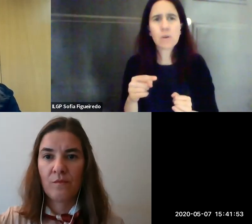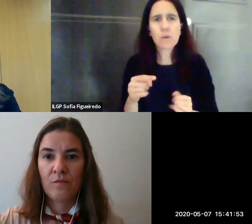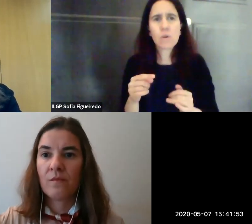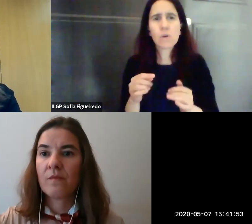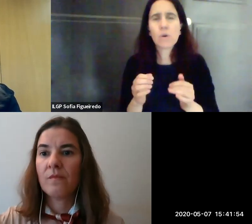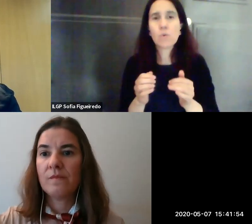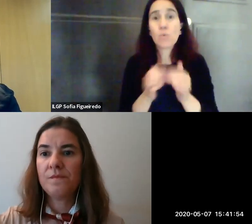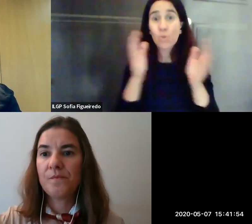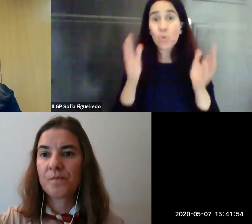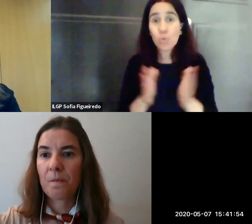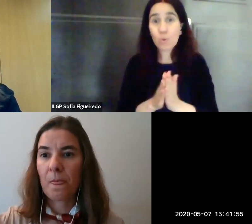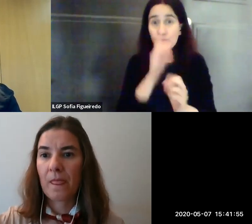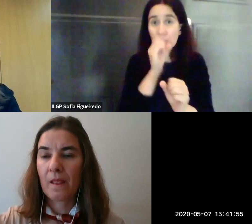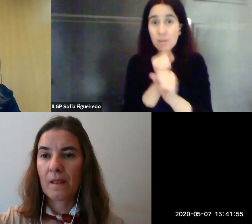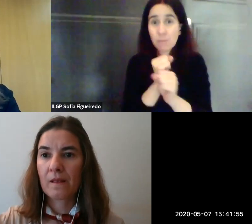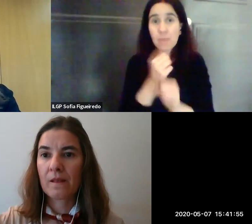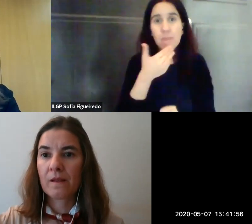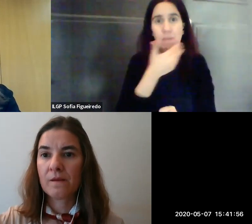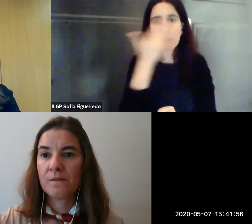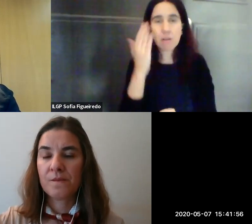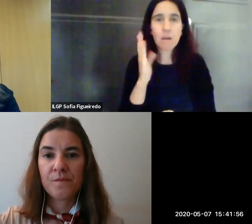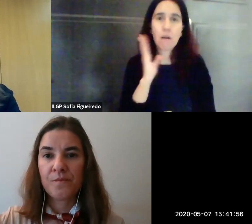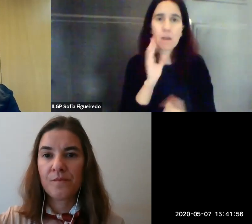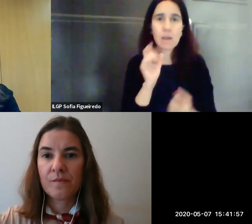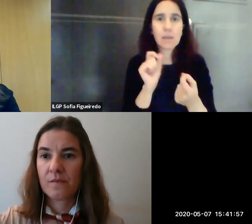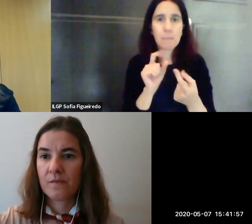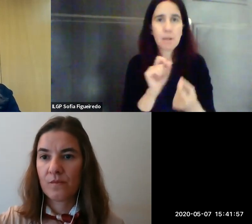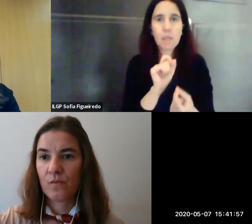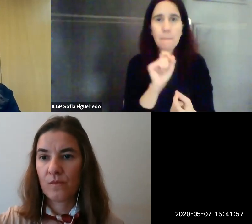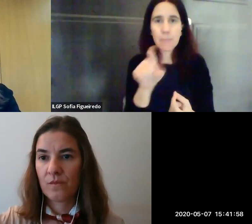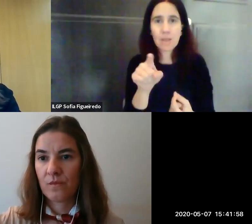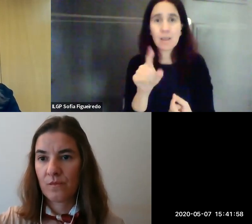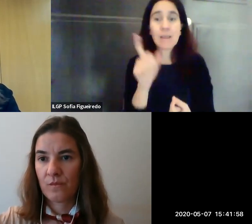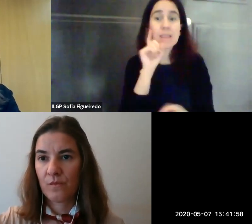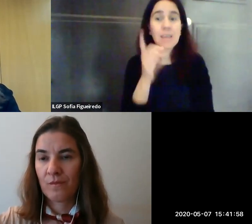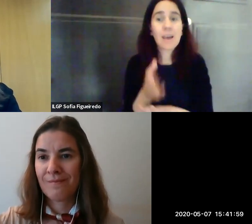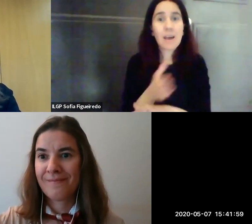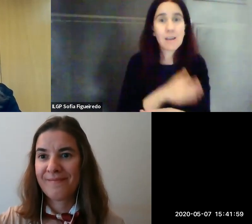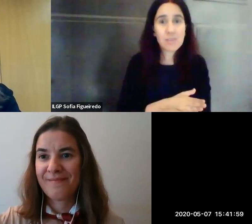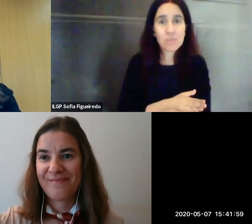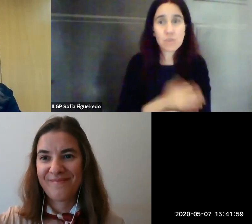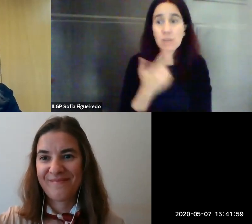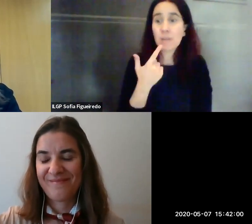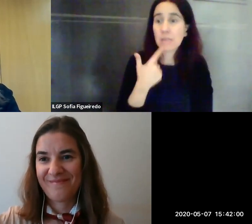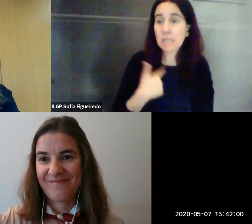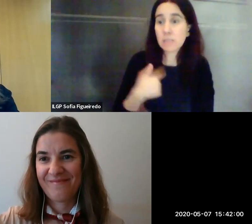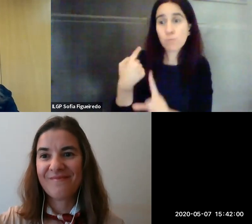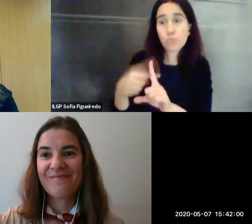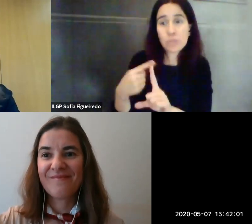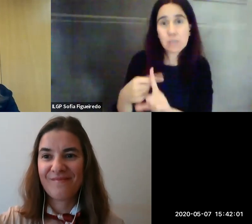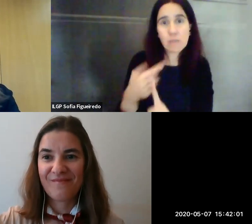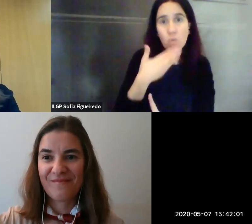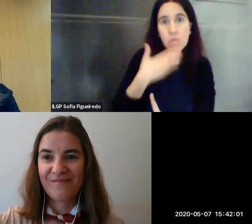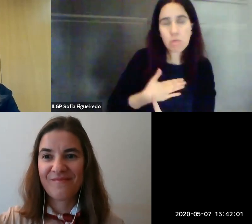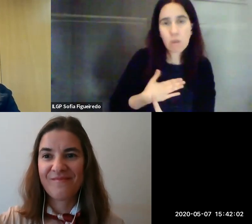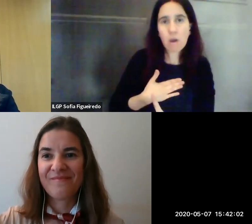trabalhadores de manhã mandarem um mail a quem no dia anterior lhe proporcionou uma experiência positiva. E eu